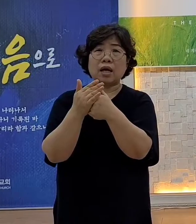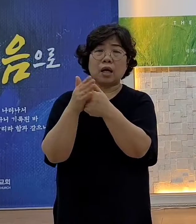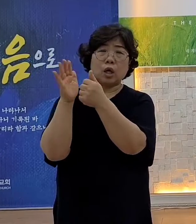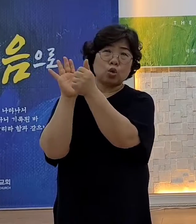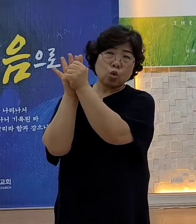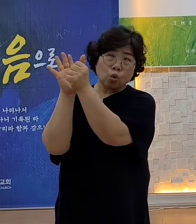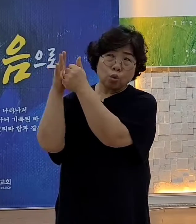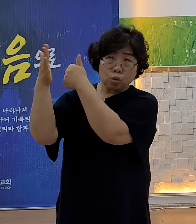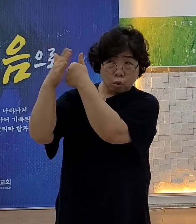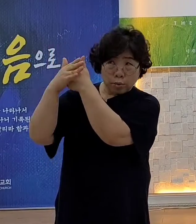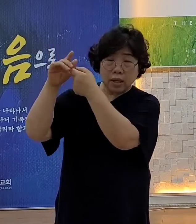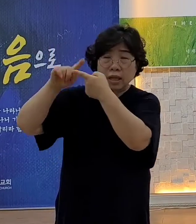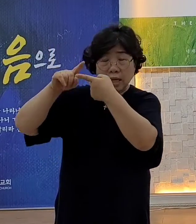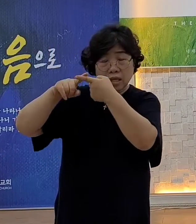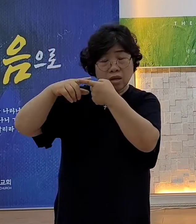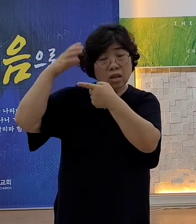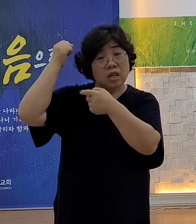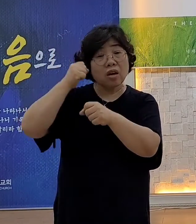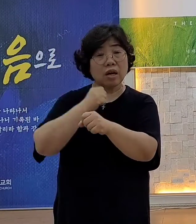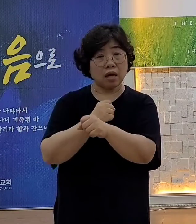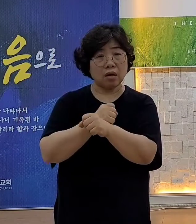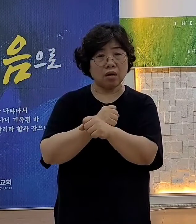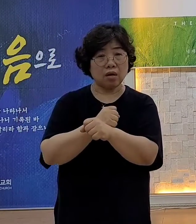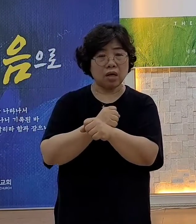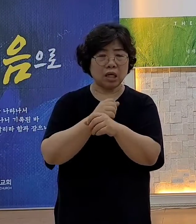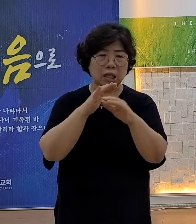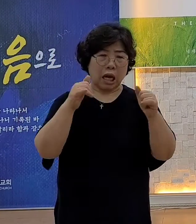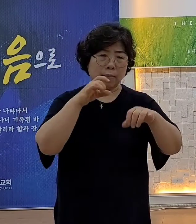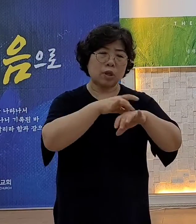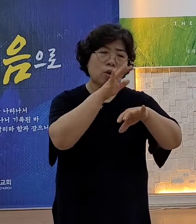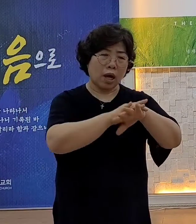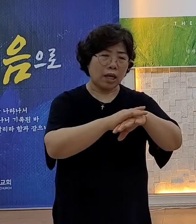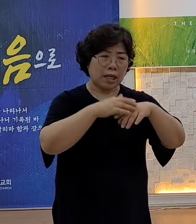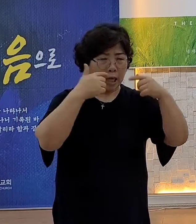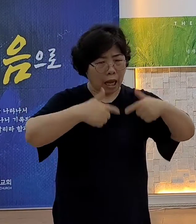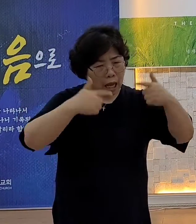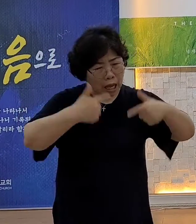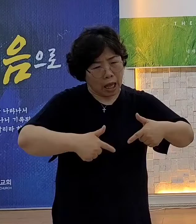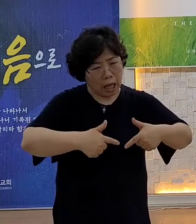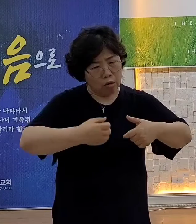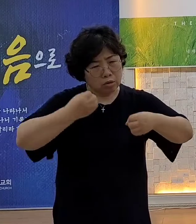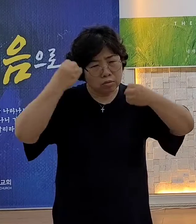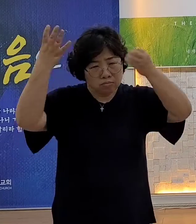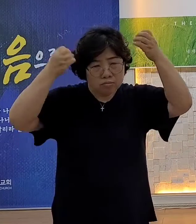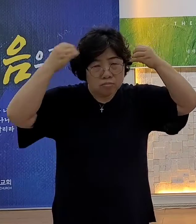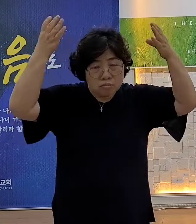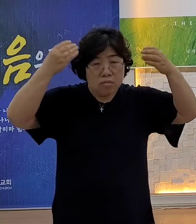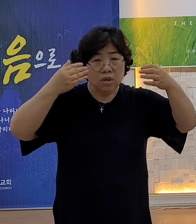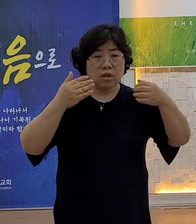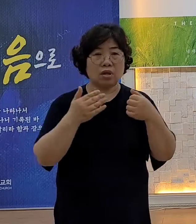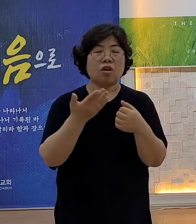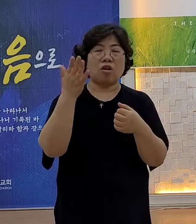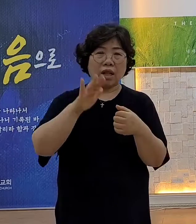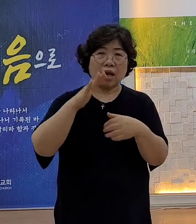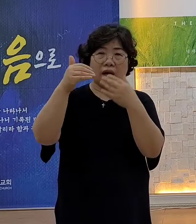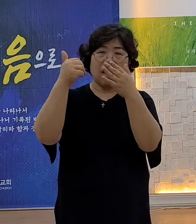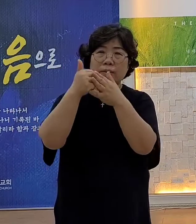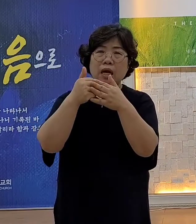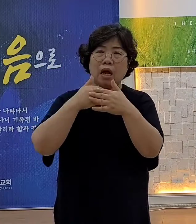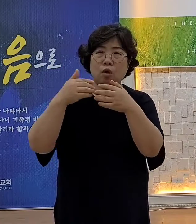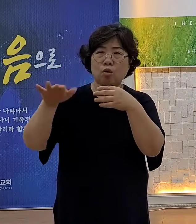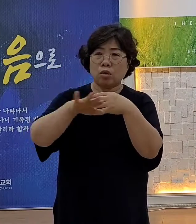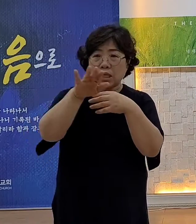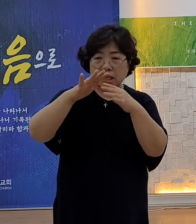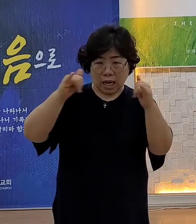자꾸 잊어버립니까? 하나님께서 인위적으로라도 1년에 3번 하나님 앞에 감사하라 이렇게 잊지 않도록 주신